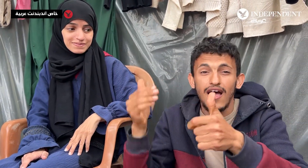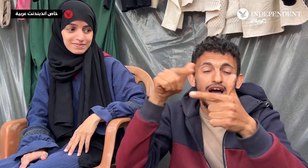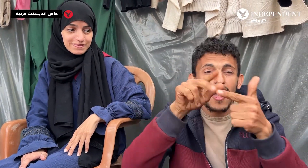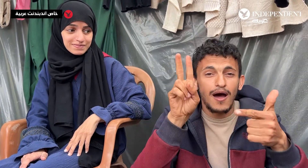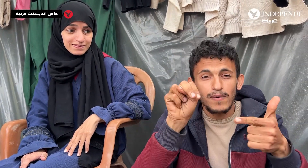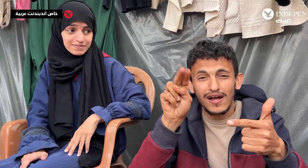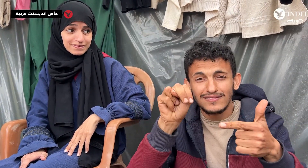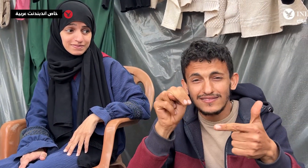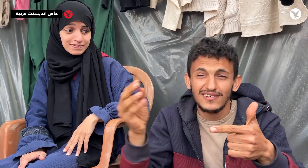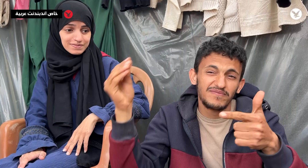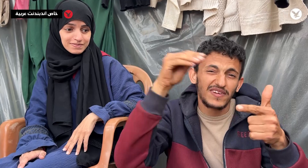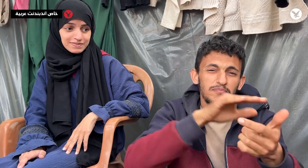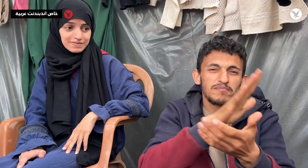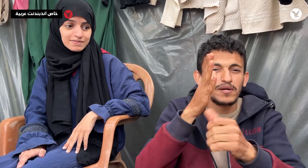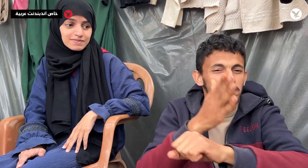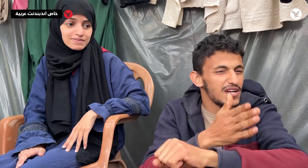الحرفات؟ ماما